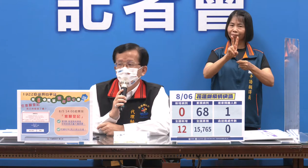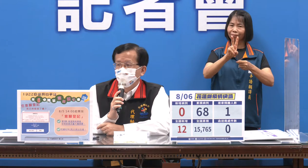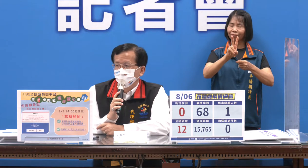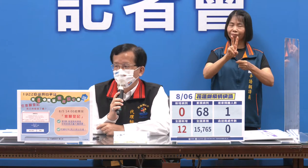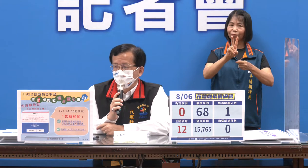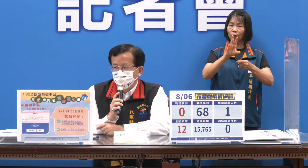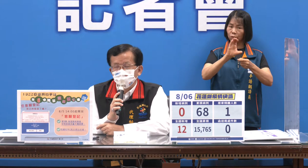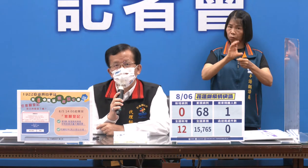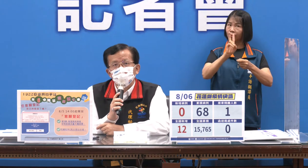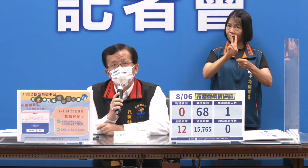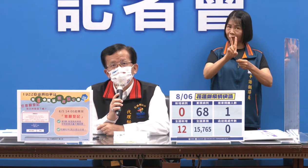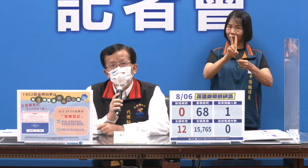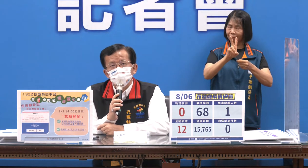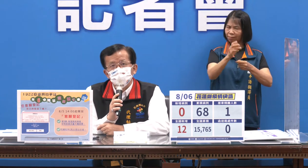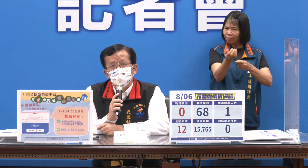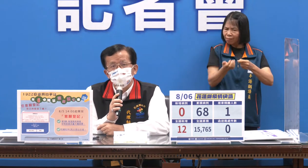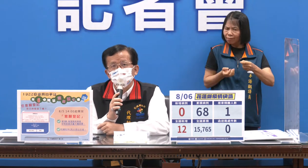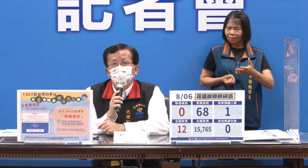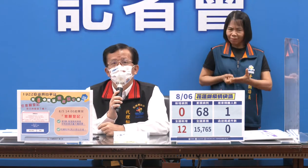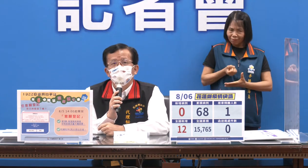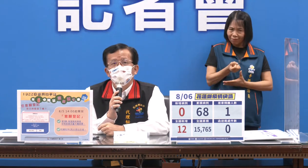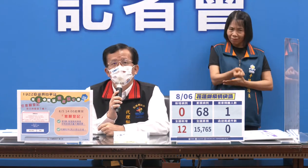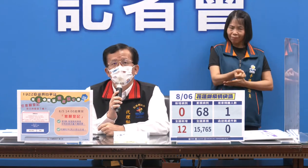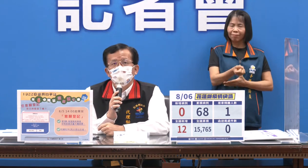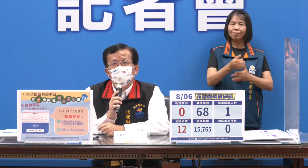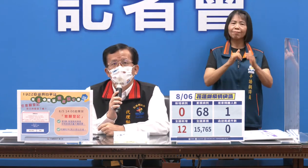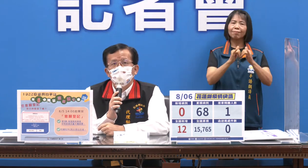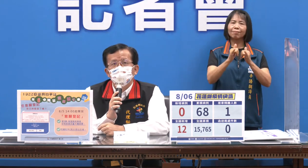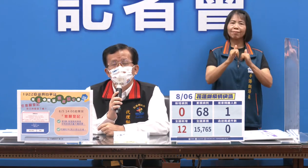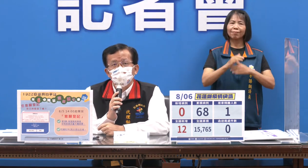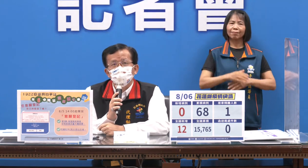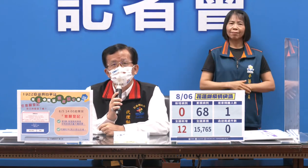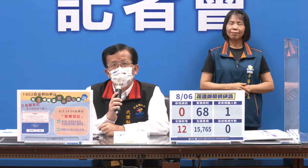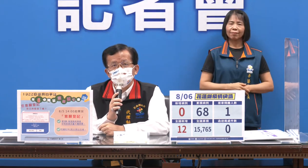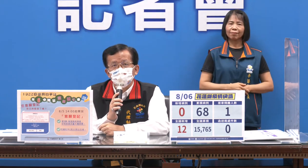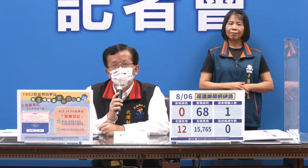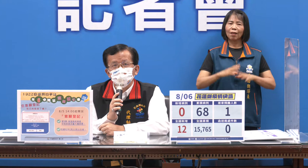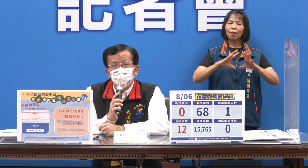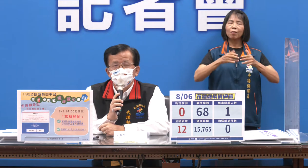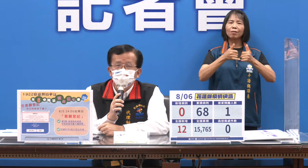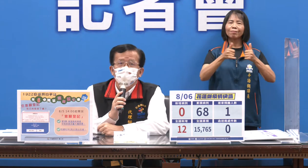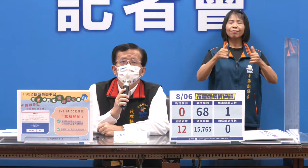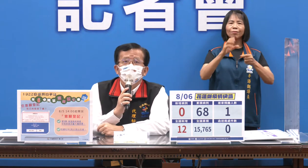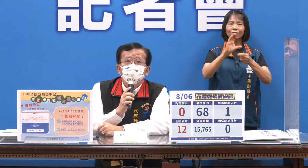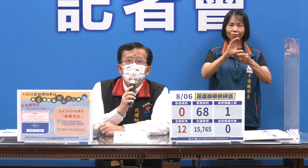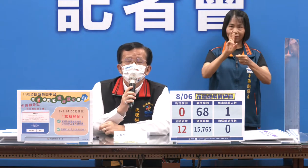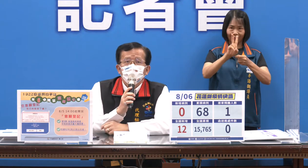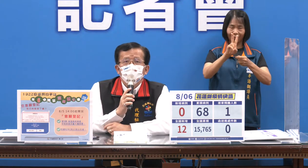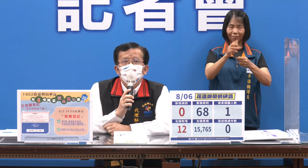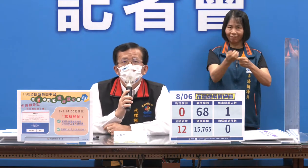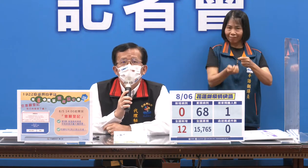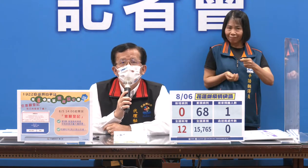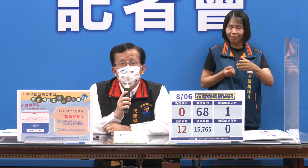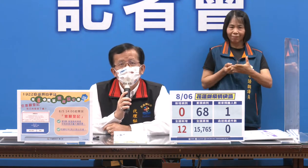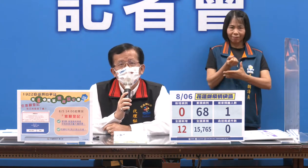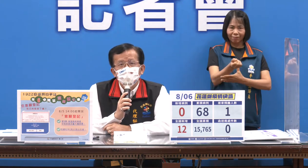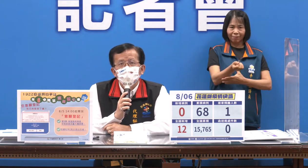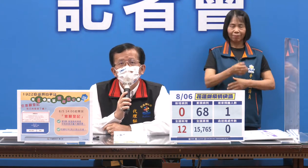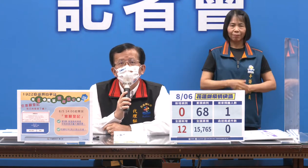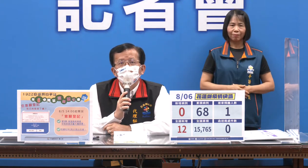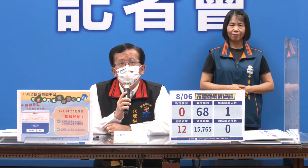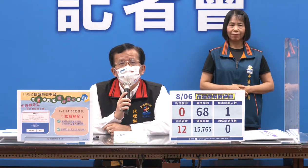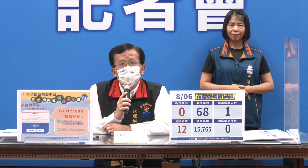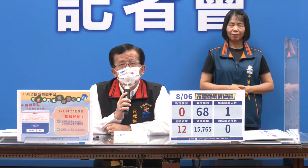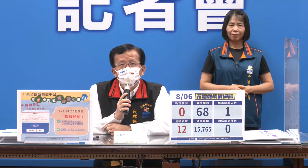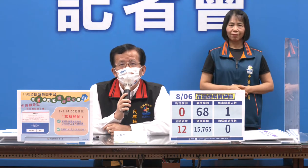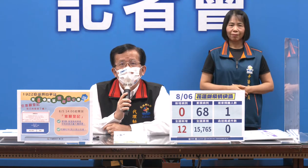民国92年以前出生的，民国92年出生的。那么在这